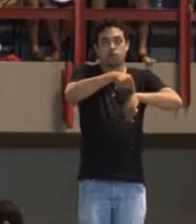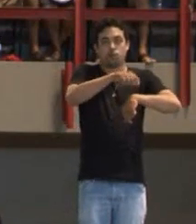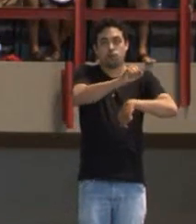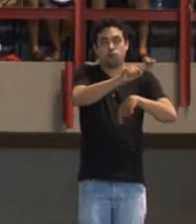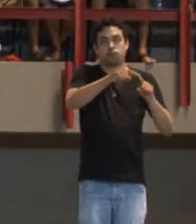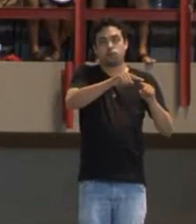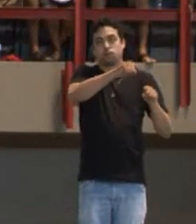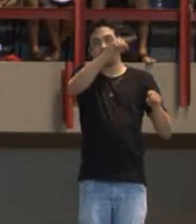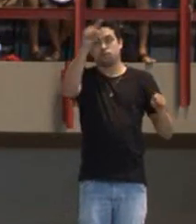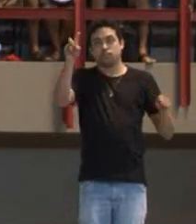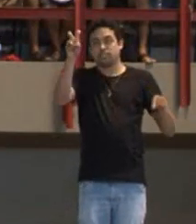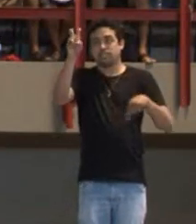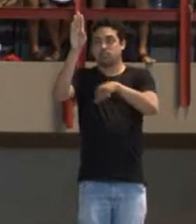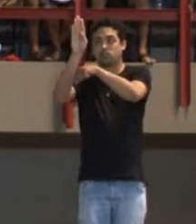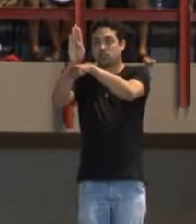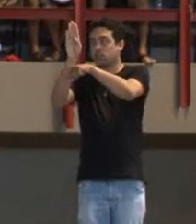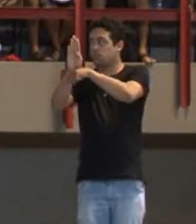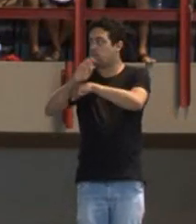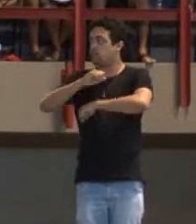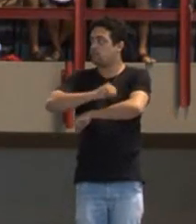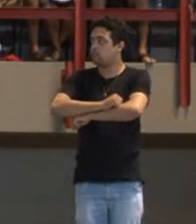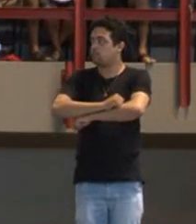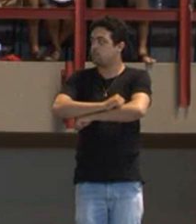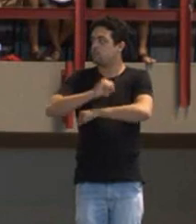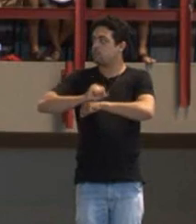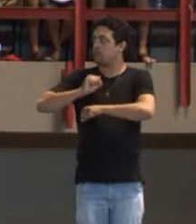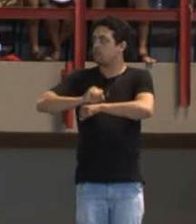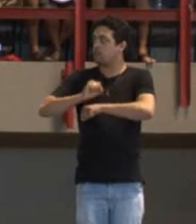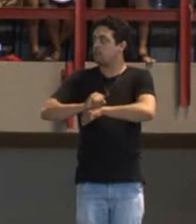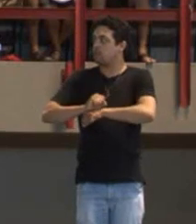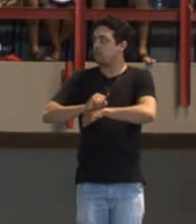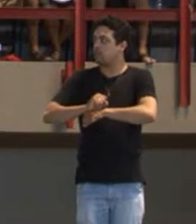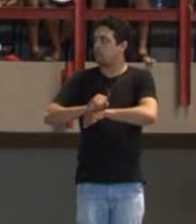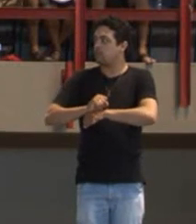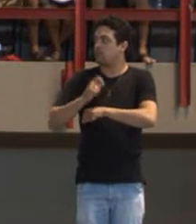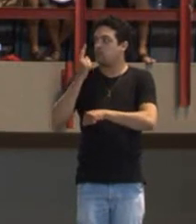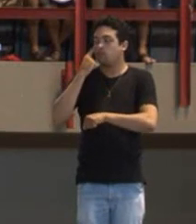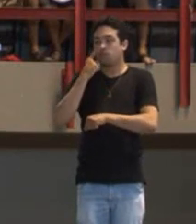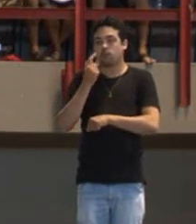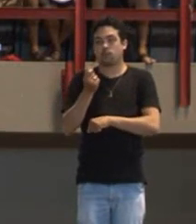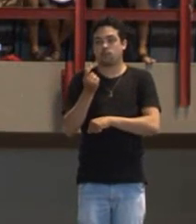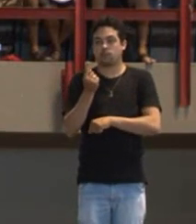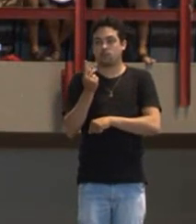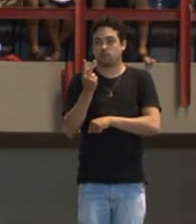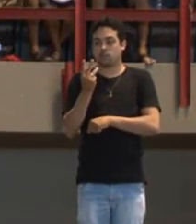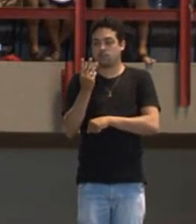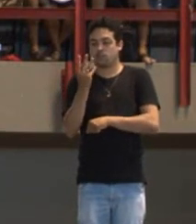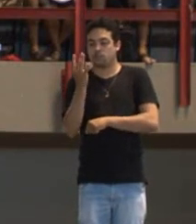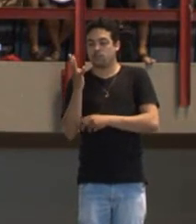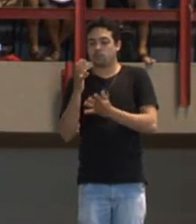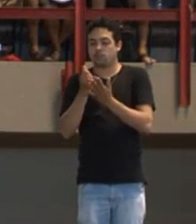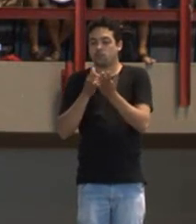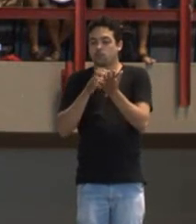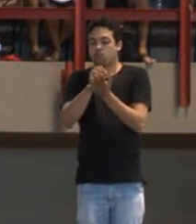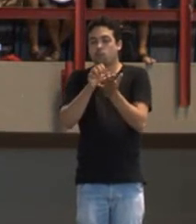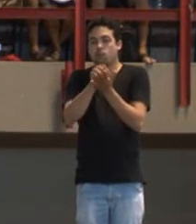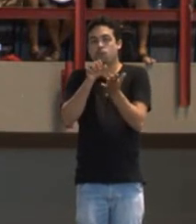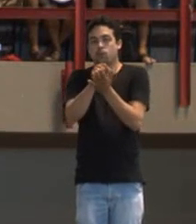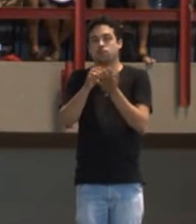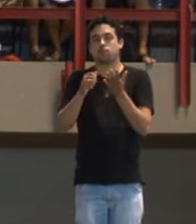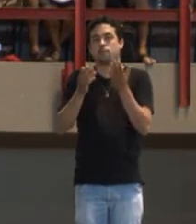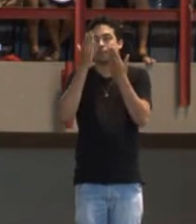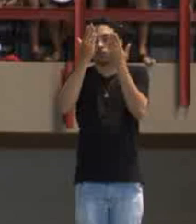às 5 da tarde no pé do balcão de matrícula da UFC, contando quanta gente ia se matricular no guichê da